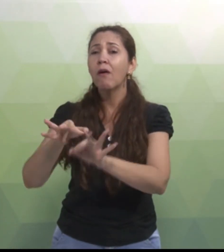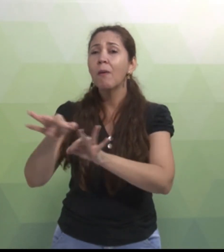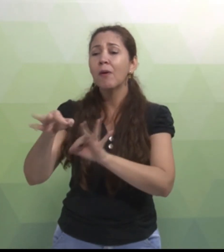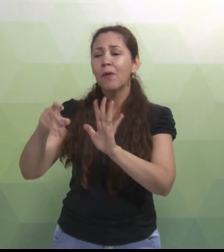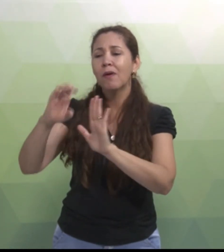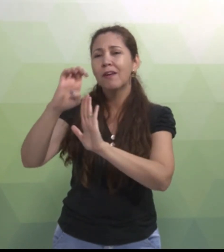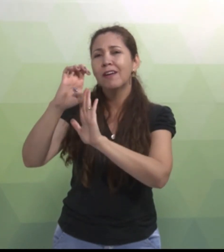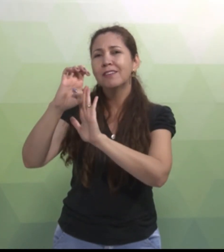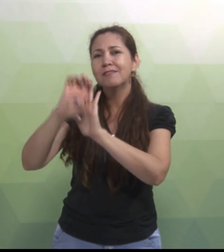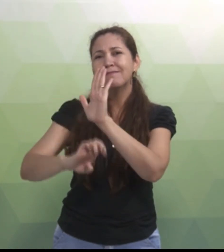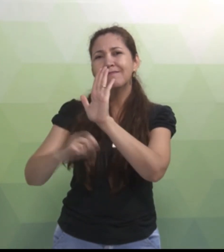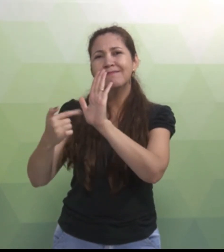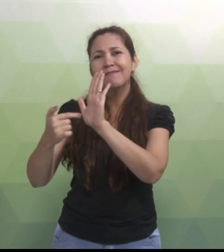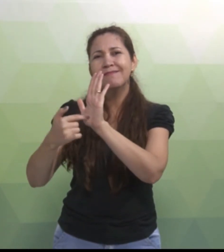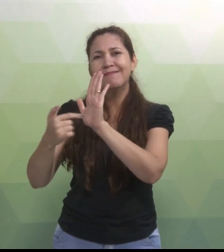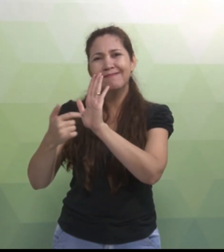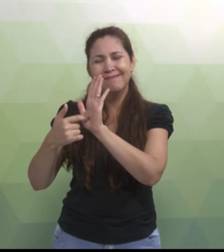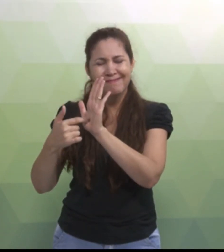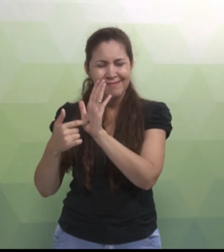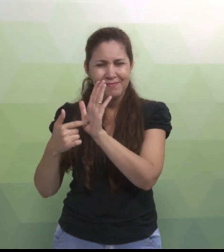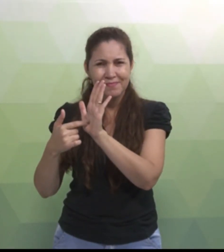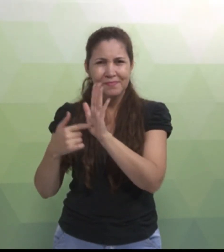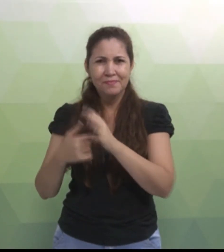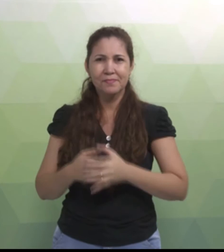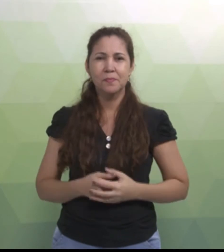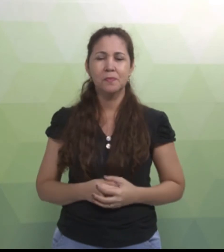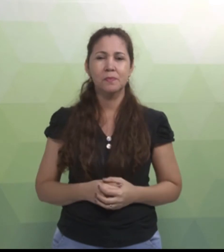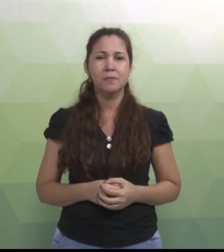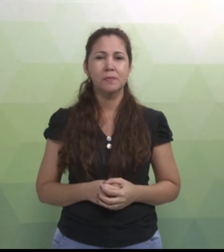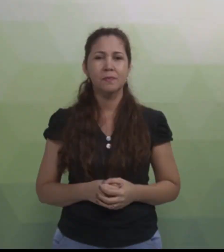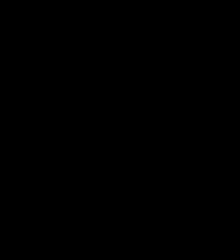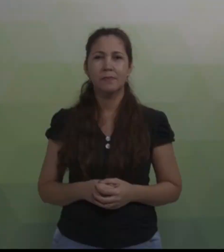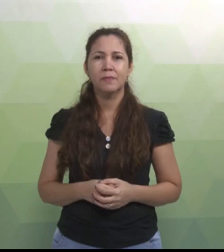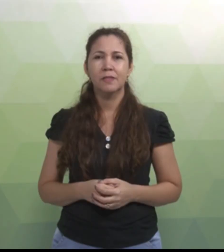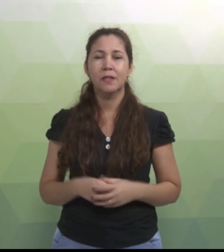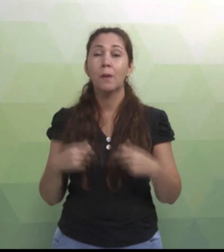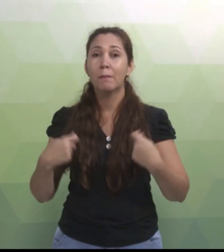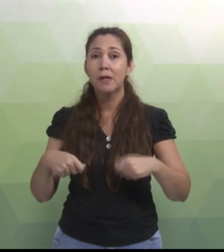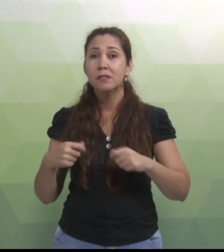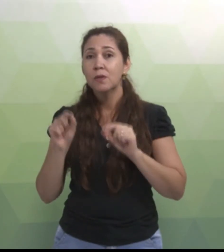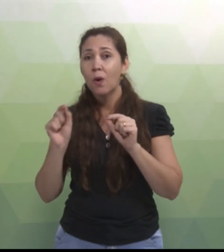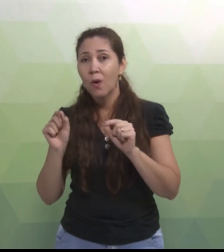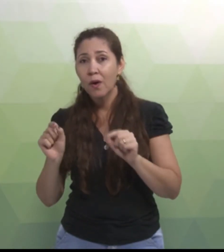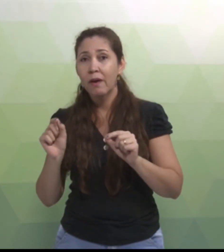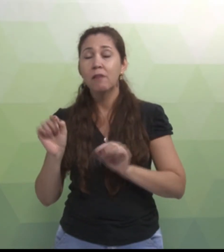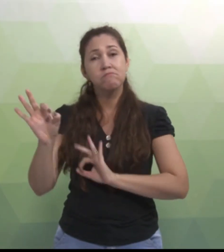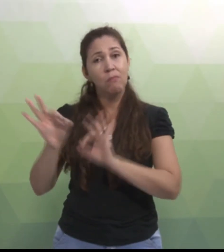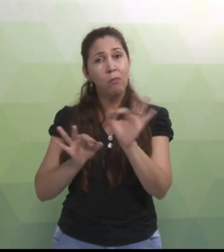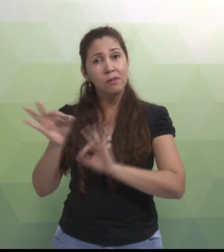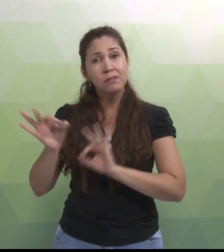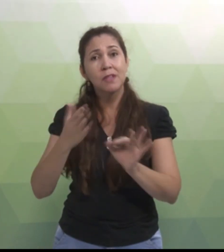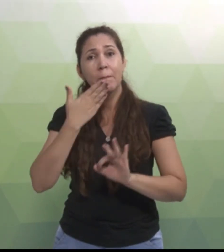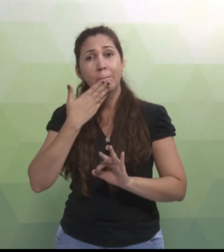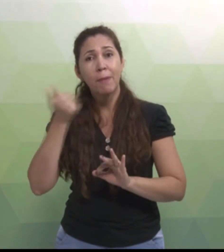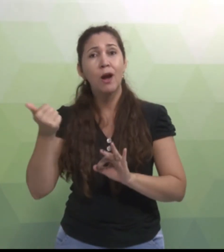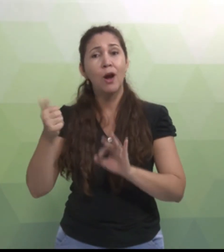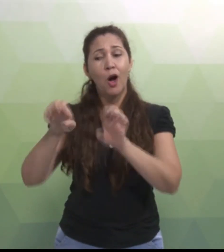estrutura para esse atendimento. É necessário que haja uma melhor organização estrutural